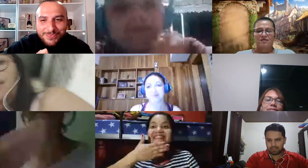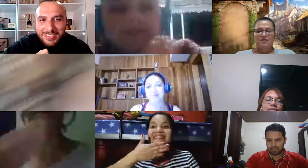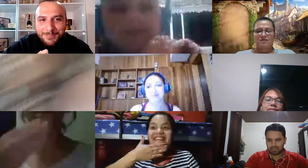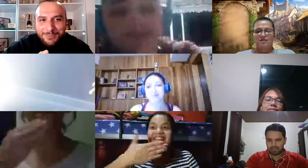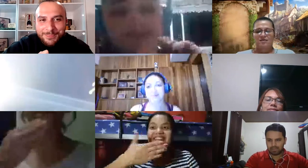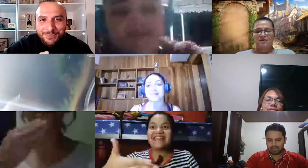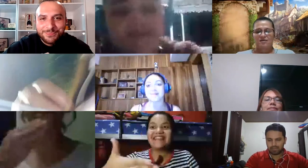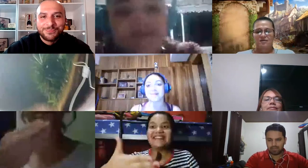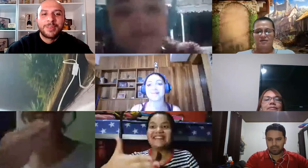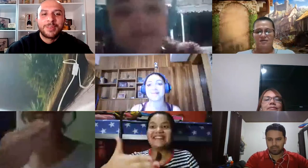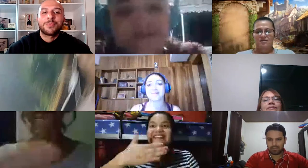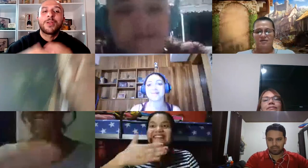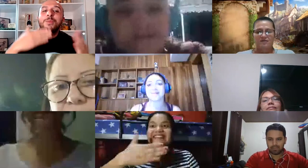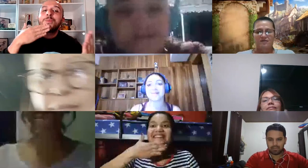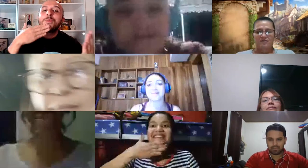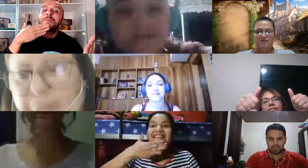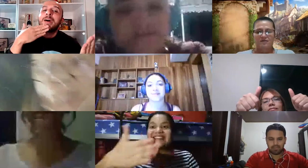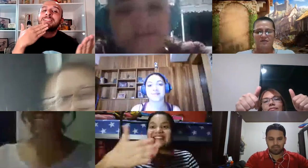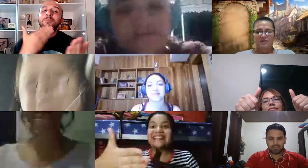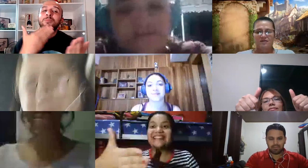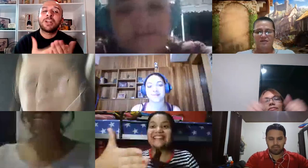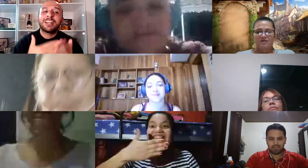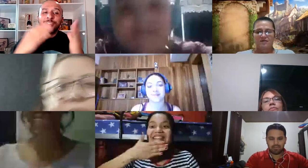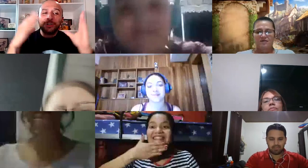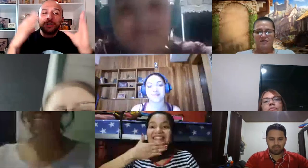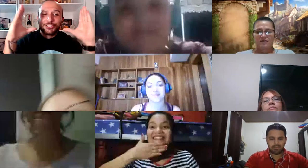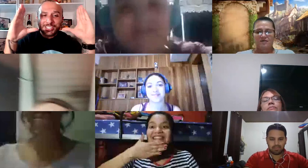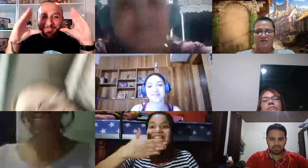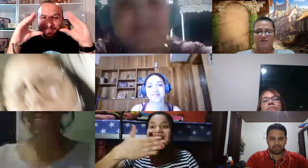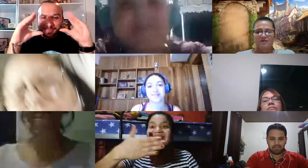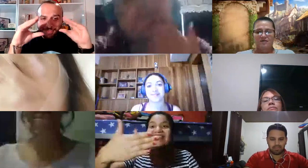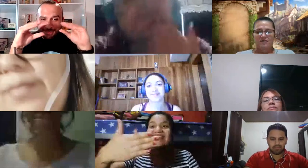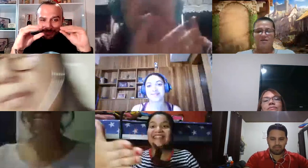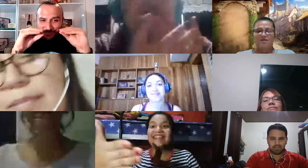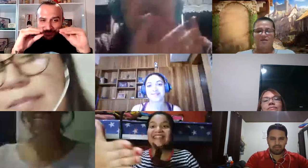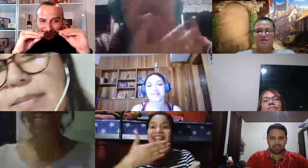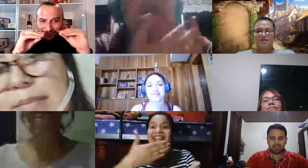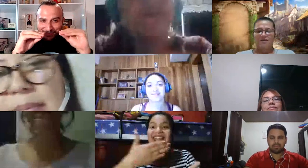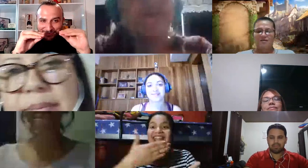¿Sí? Pasen buenas noches.